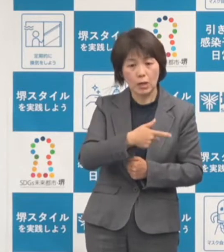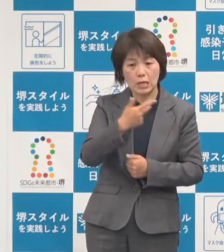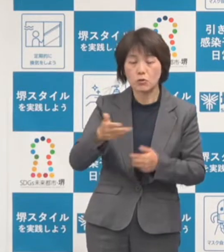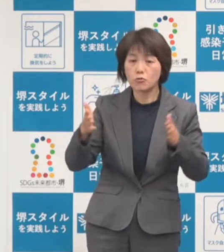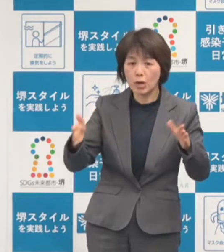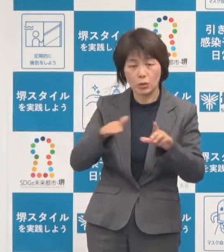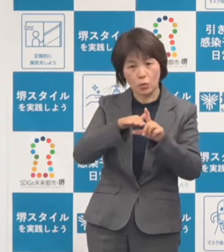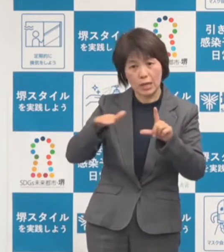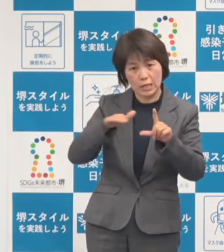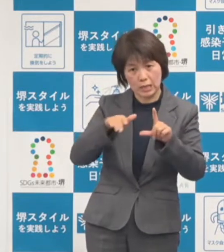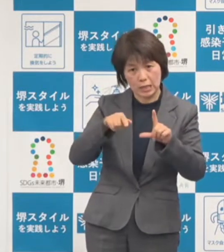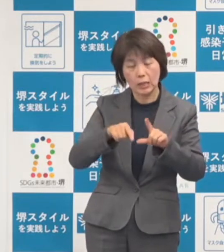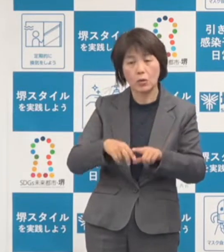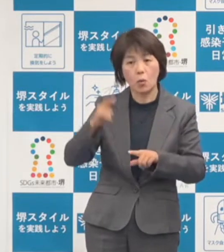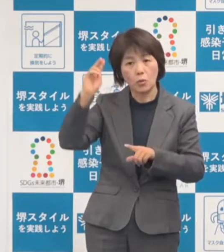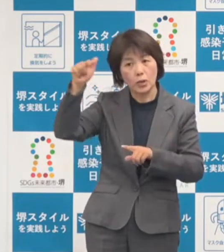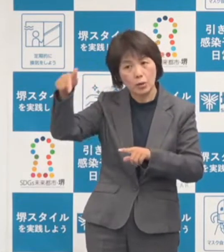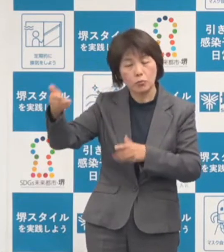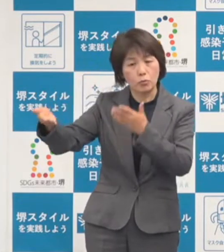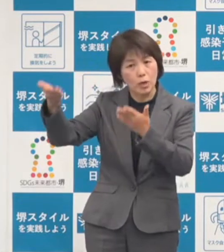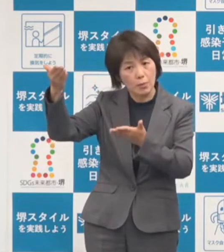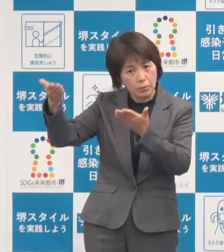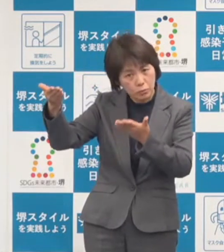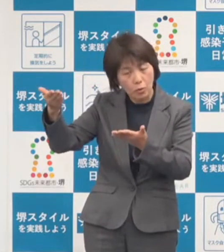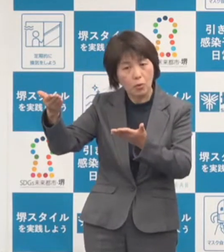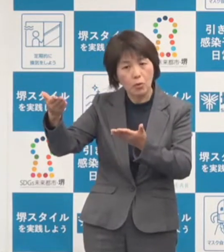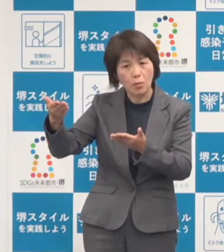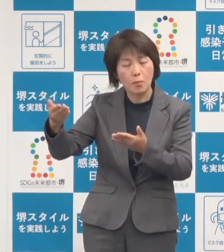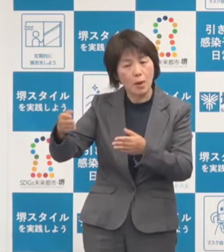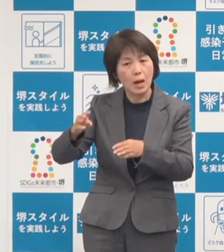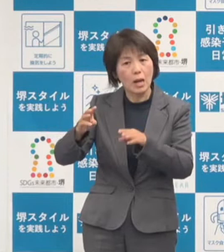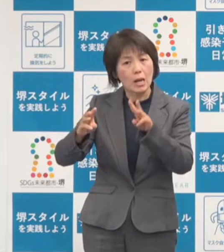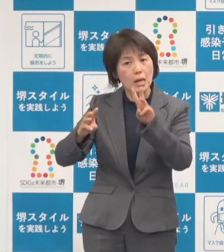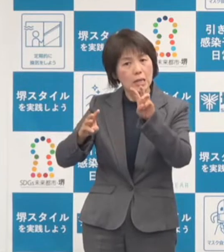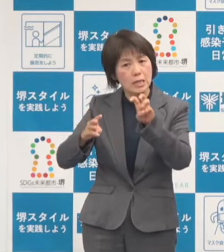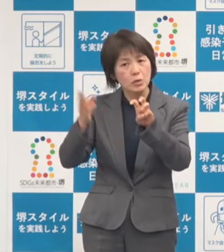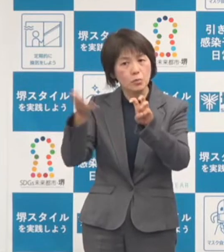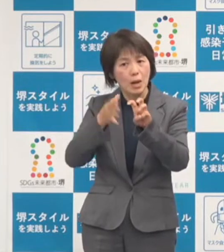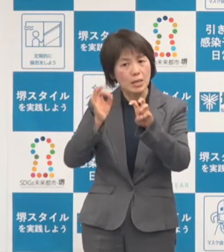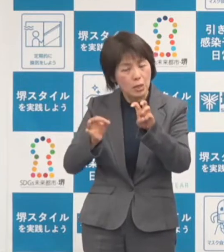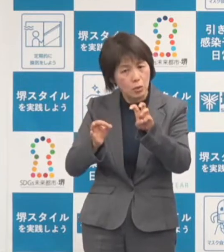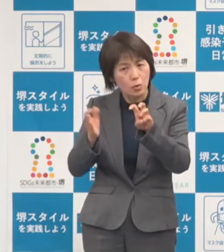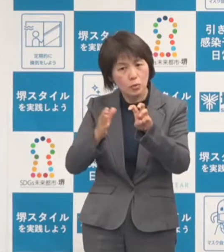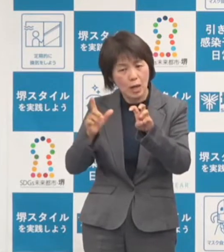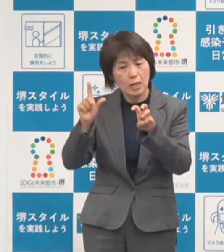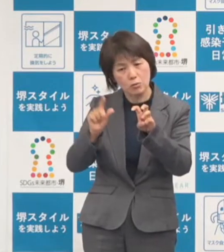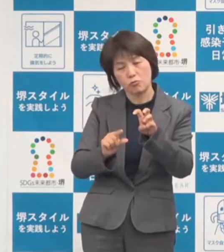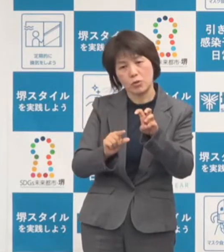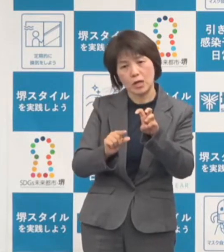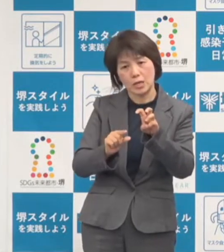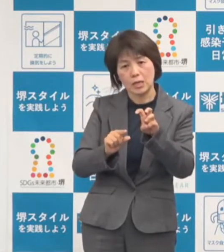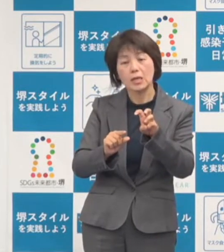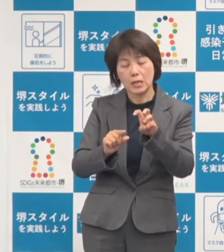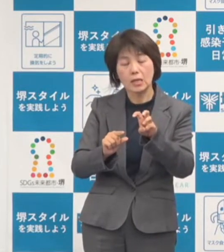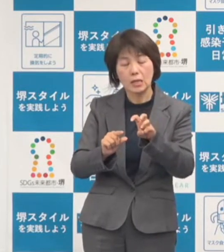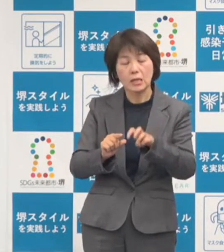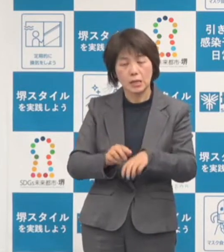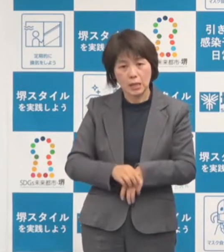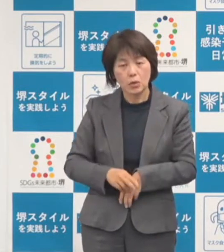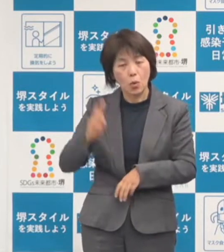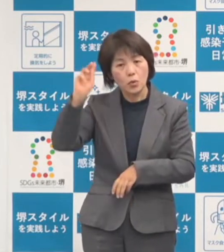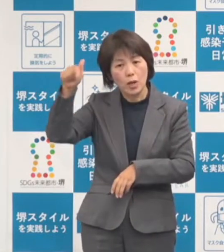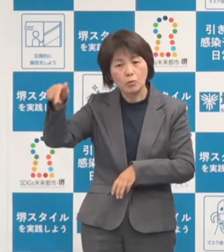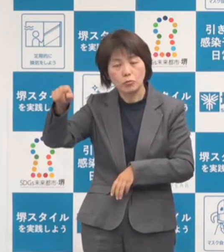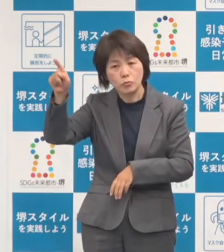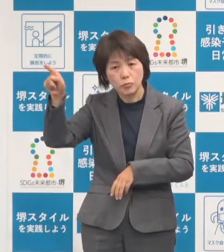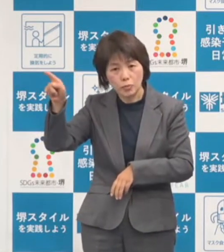らですね、大阪府全体と比べると3割弱少ない状況ではありますが、大阪府